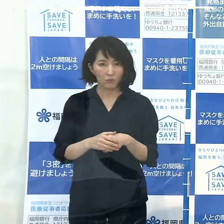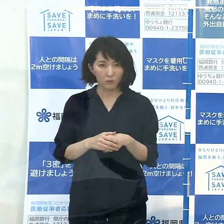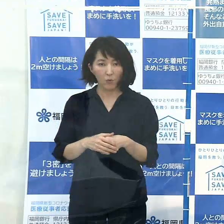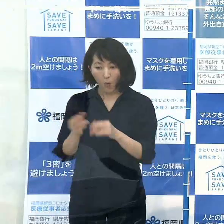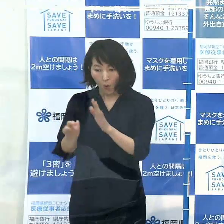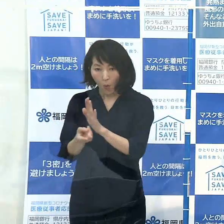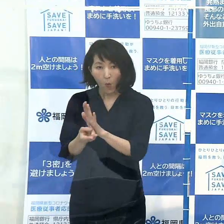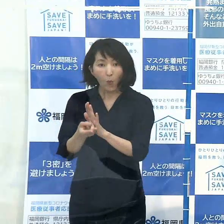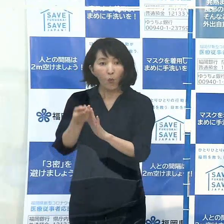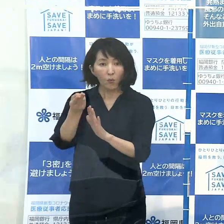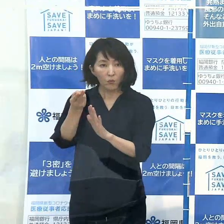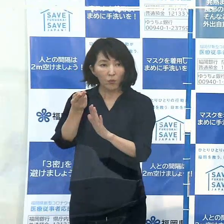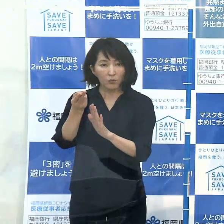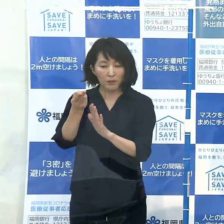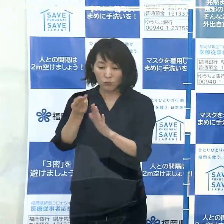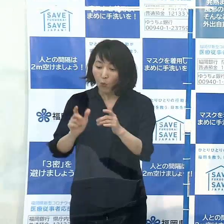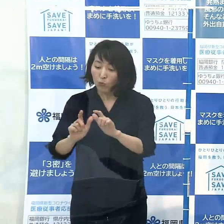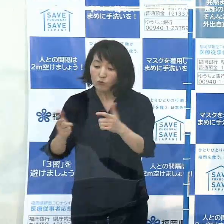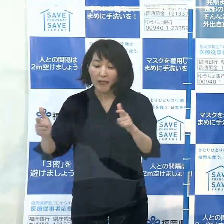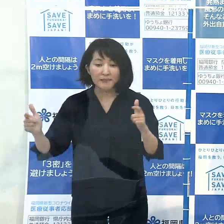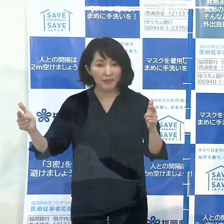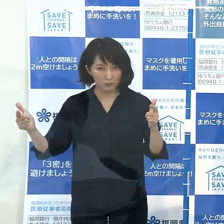増加、について